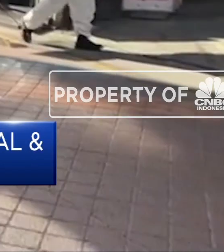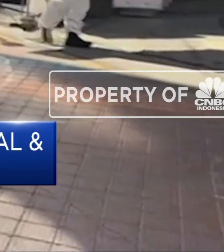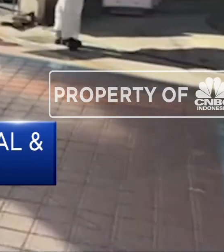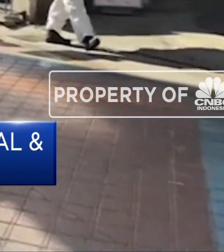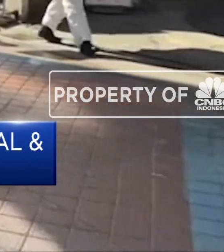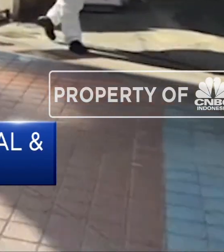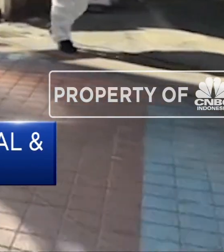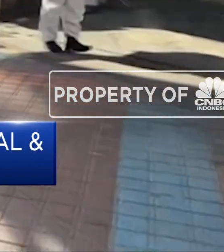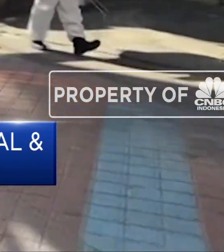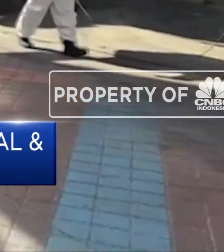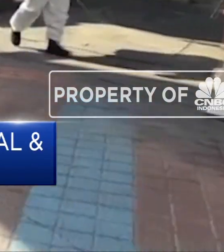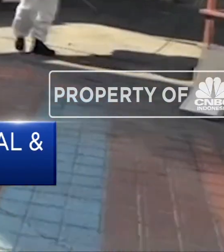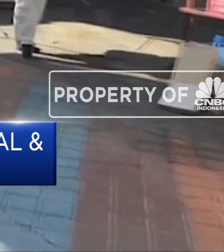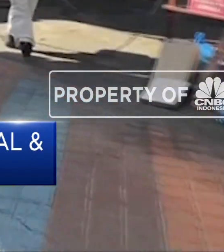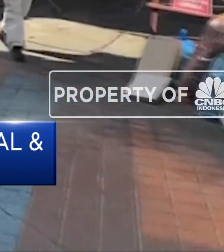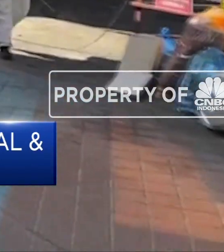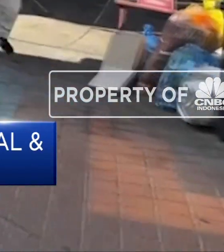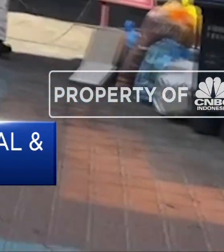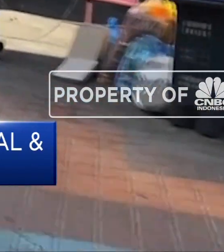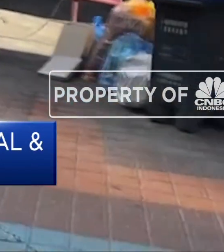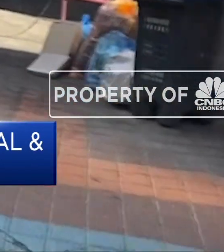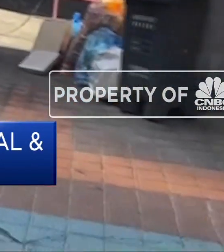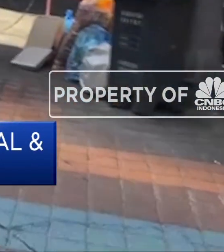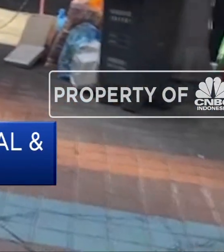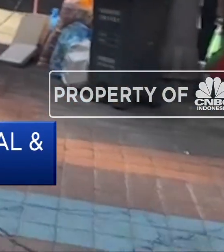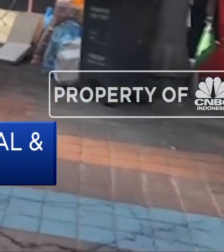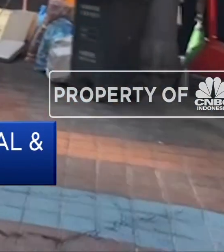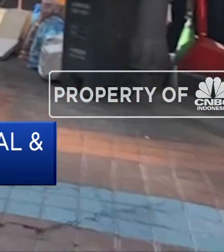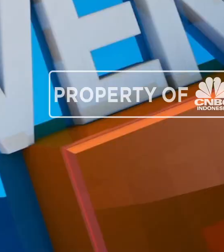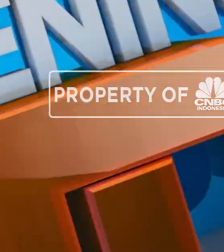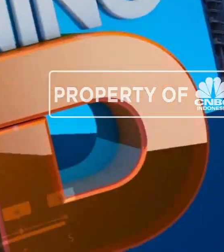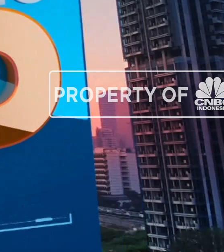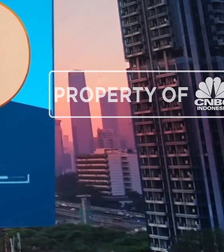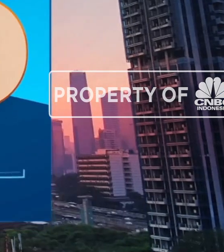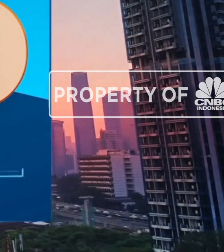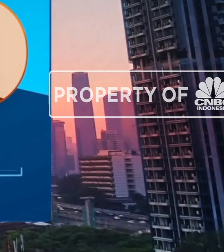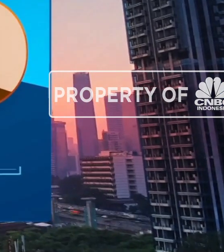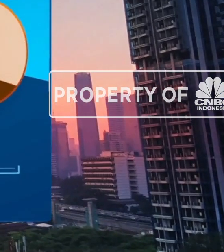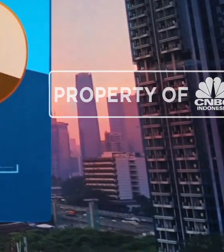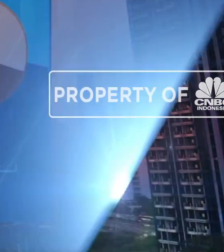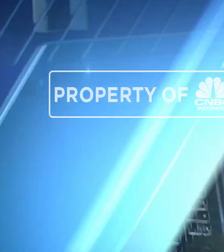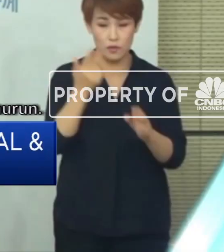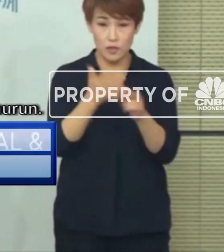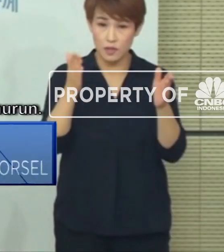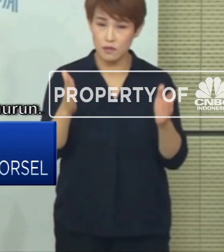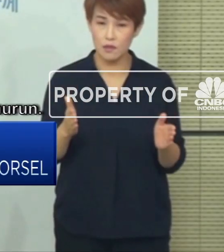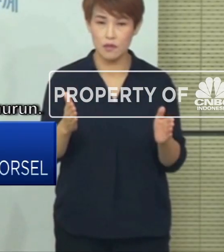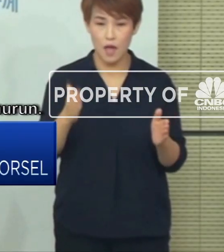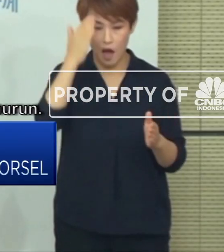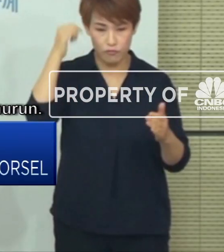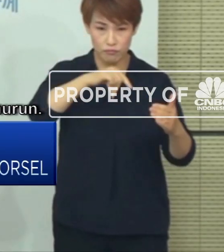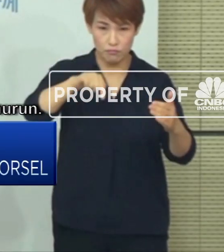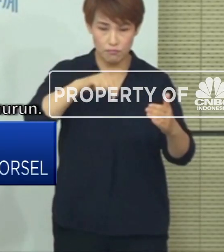hari hai hai cuman Hymne